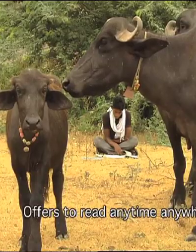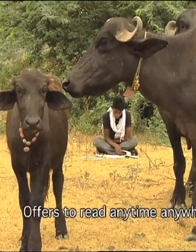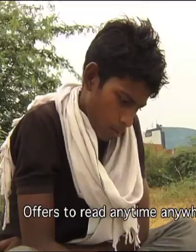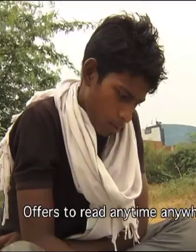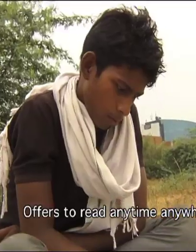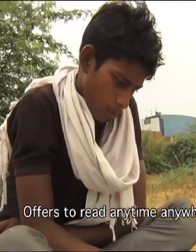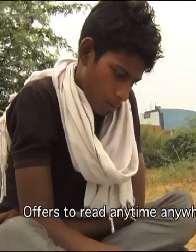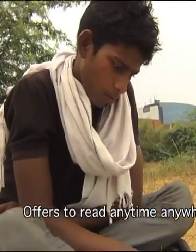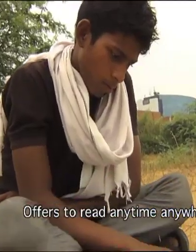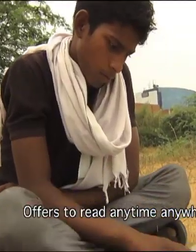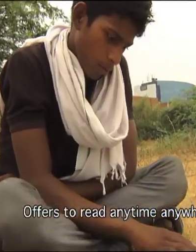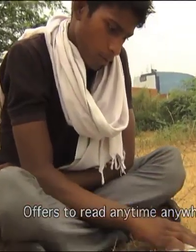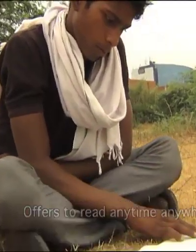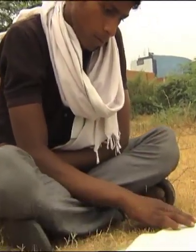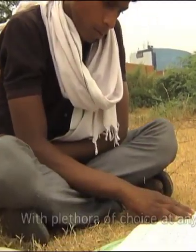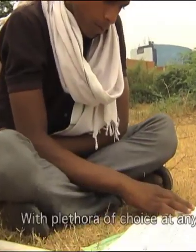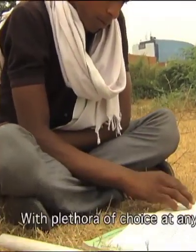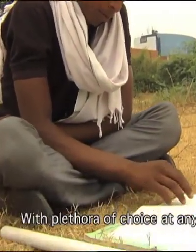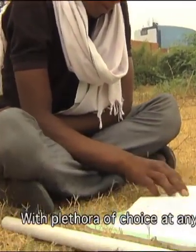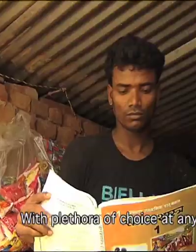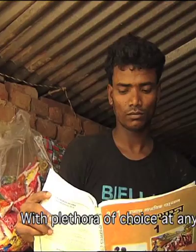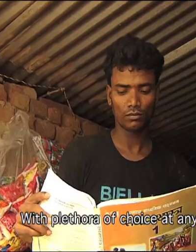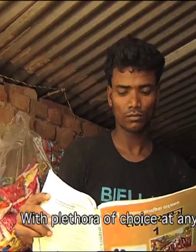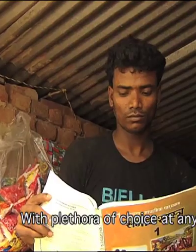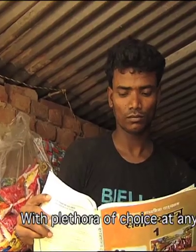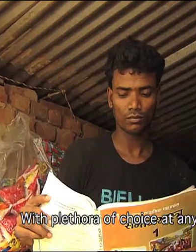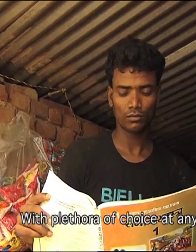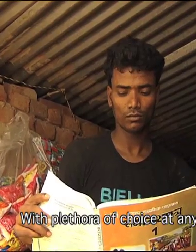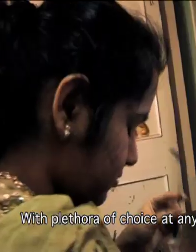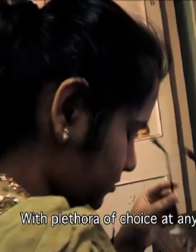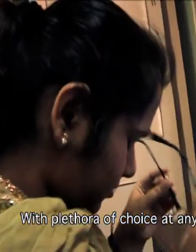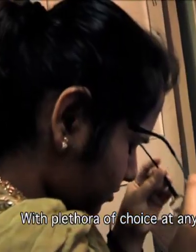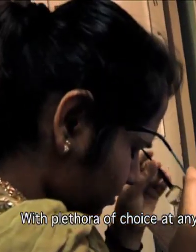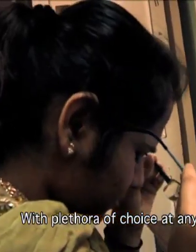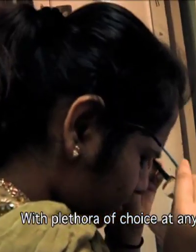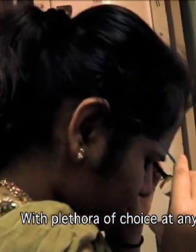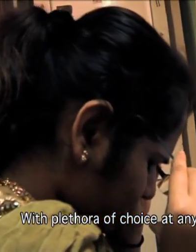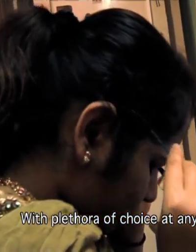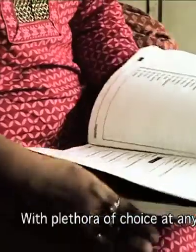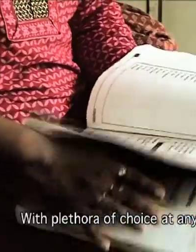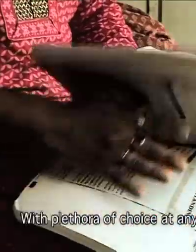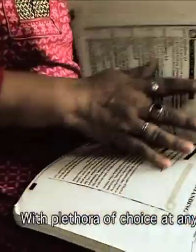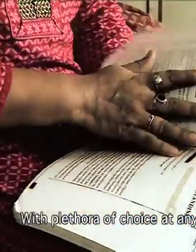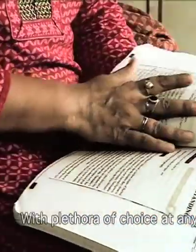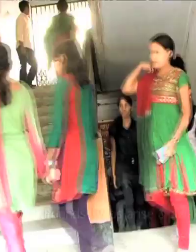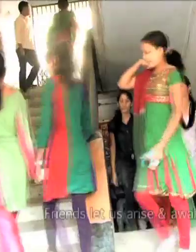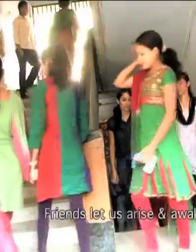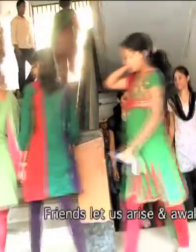कभी पढ़े हम कहीं पढ़े, वे विषय की लोच से युक्त हो।